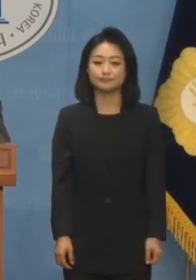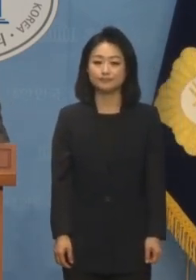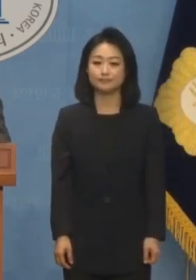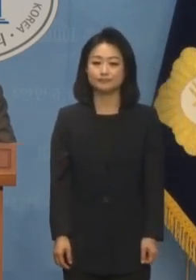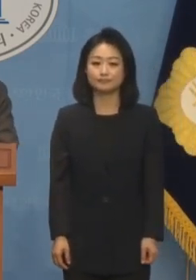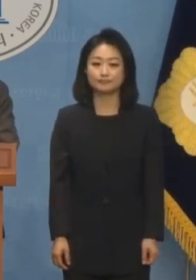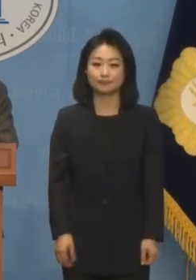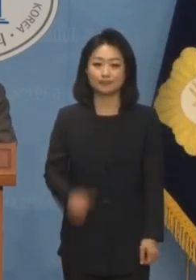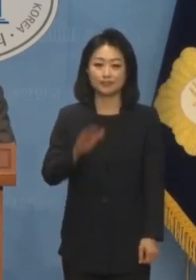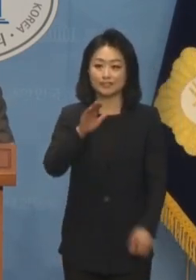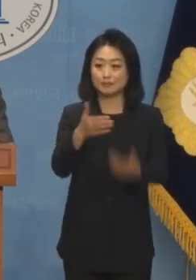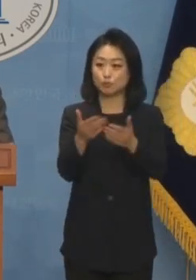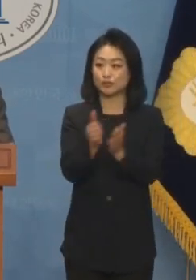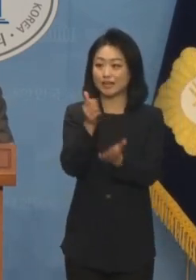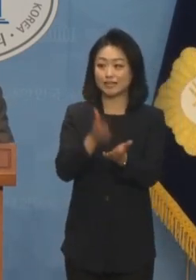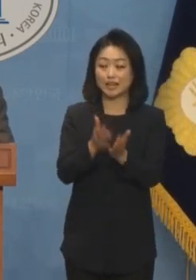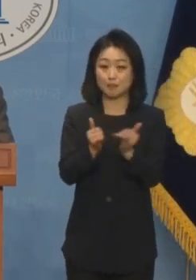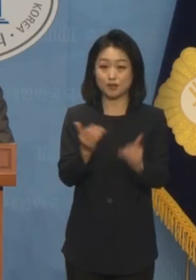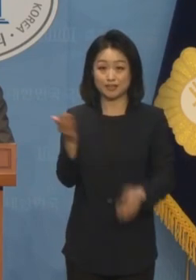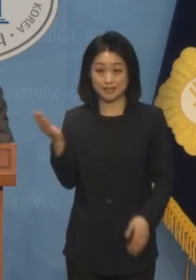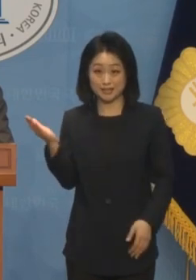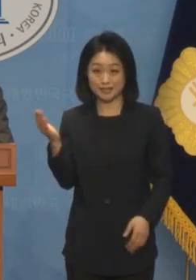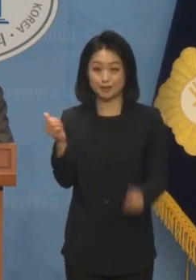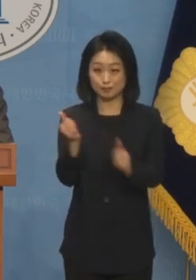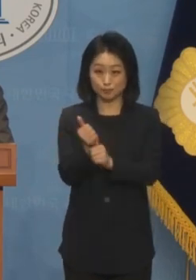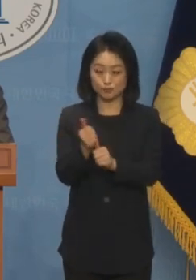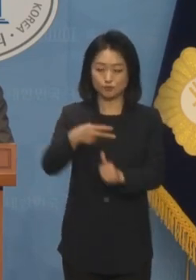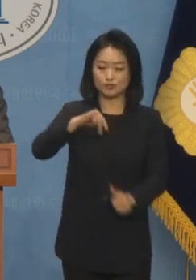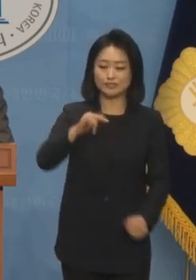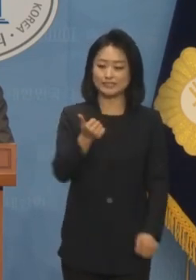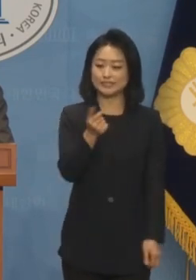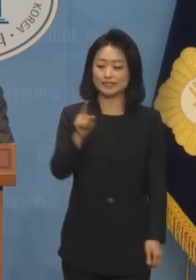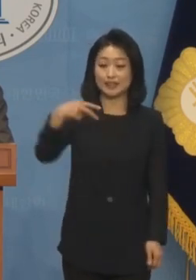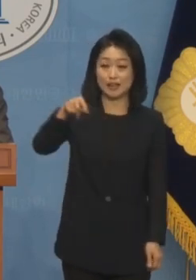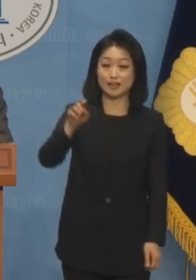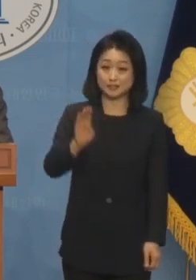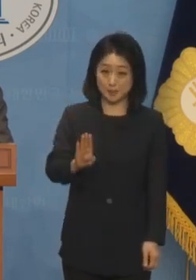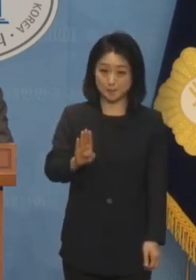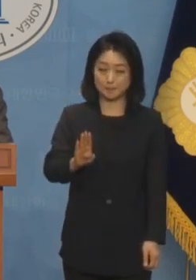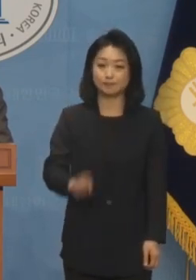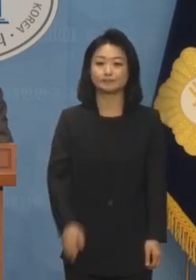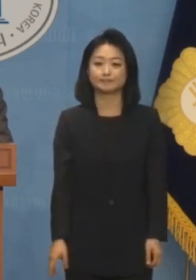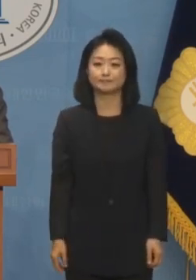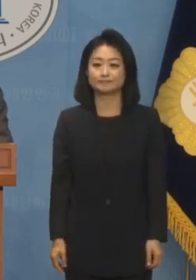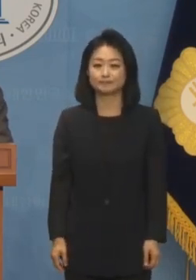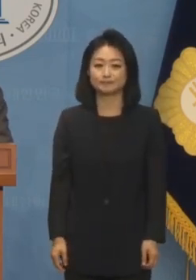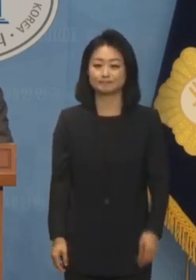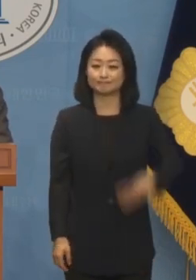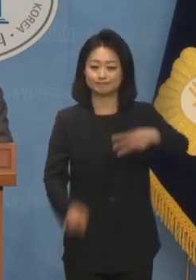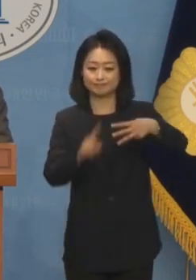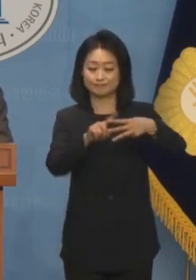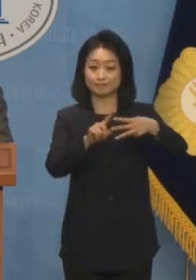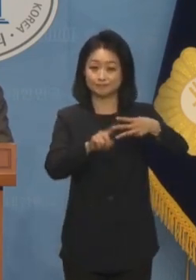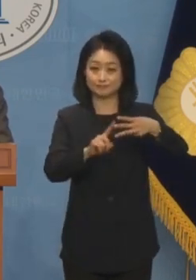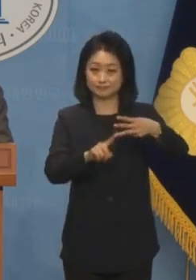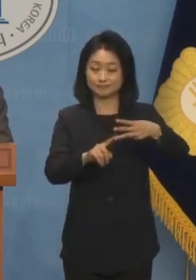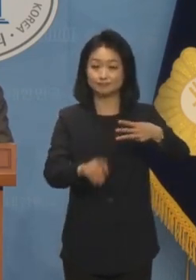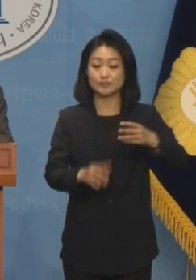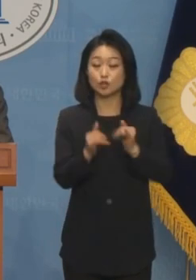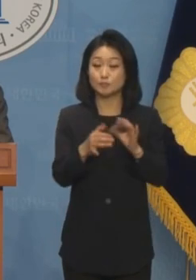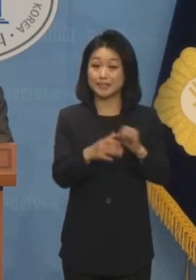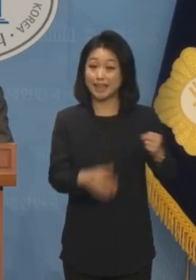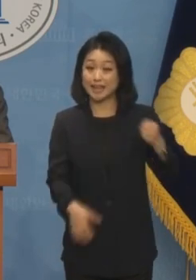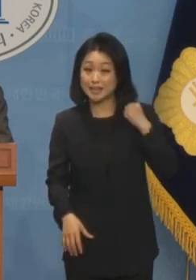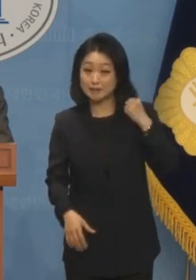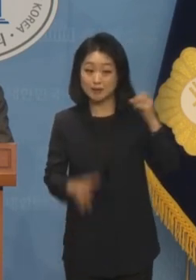네, 진보당 부대변인 신하섭입니다. 오전 브리핑 3건 진행하도록 하겠습니다.